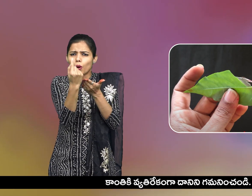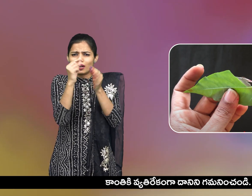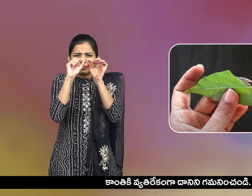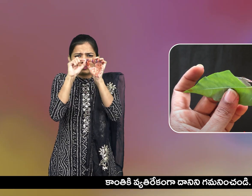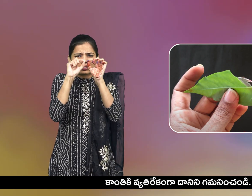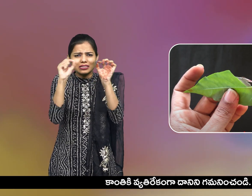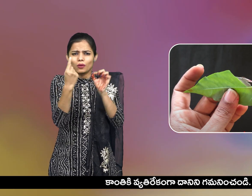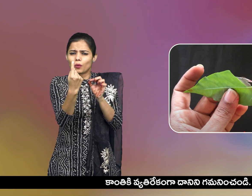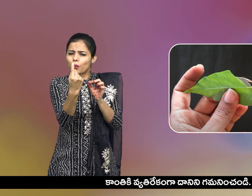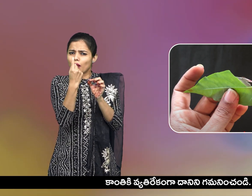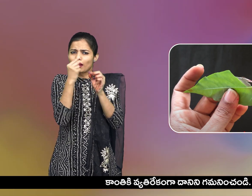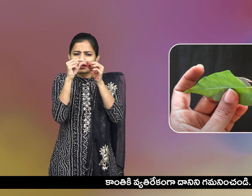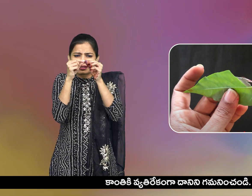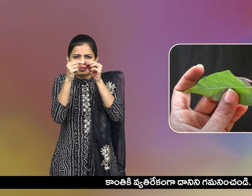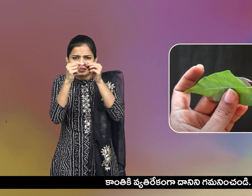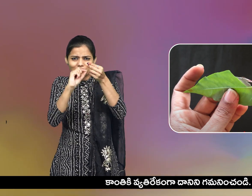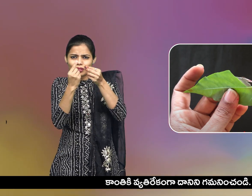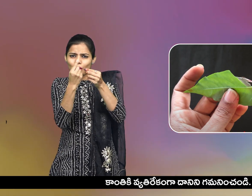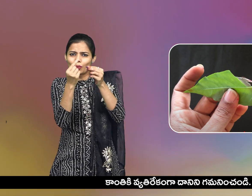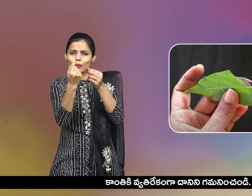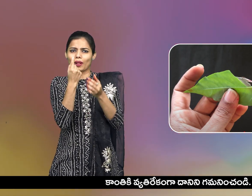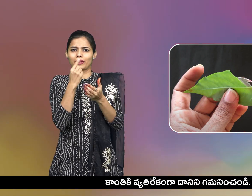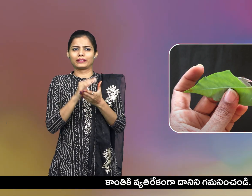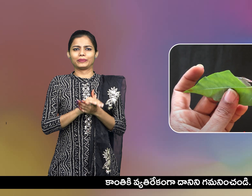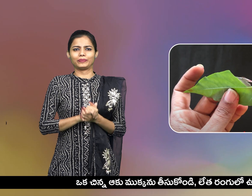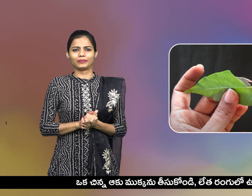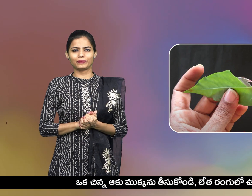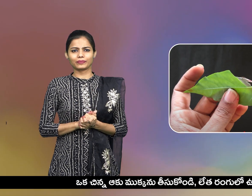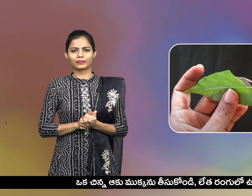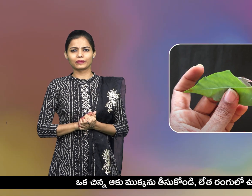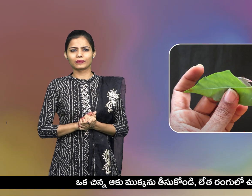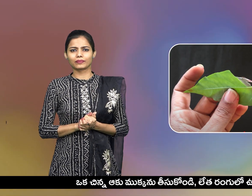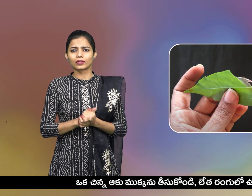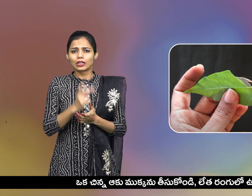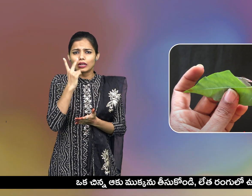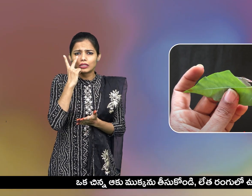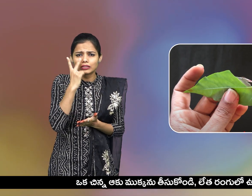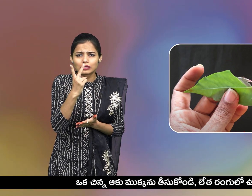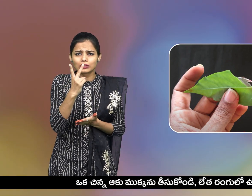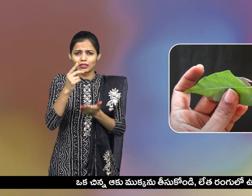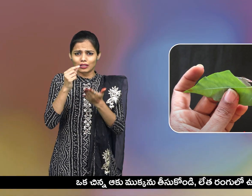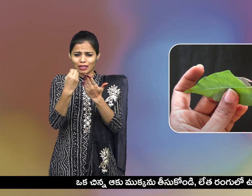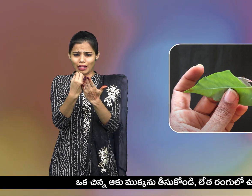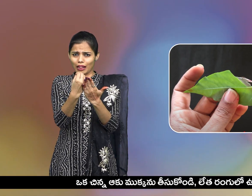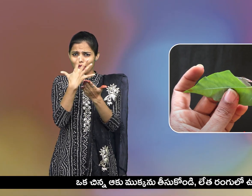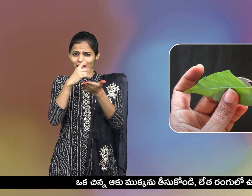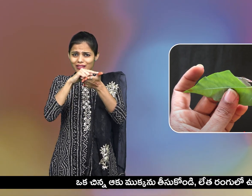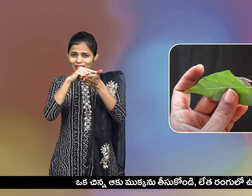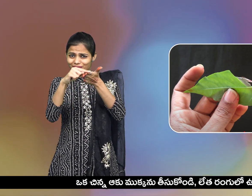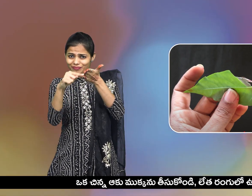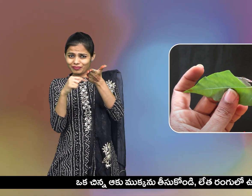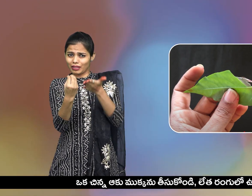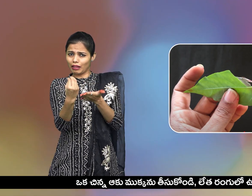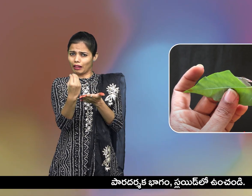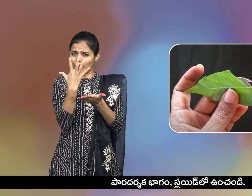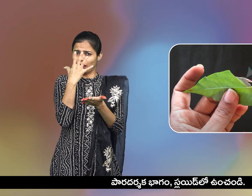కాంతికి వ్యతిరేకంగా దానిని గమనించండి. ఒక చిన్న ఆకు ముక్కను తీసుకోండి. లేత రంగులో ఉంటుంది.